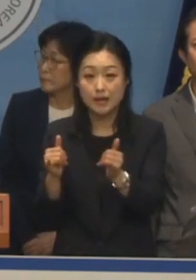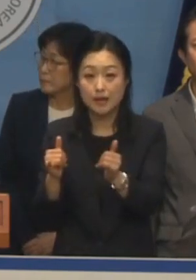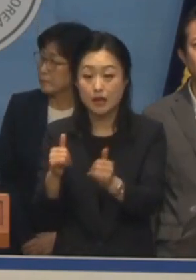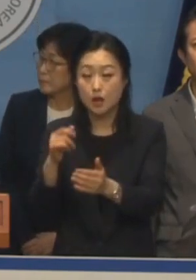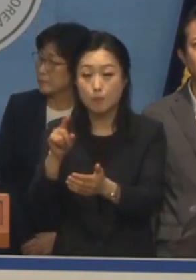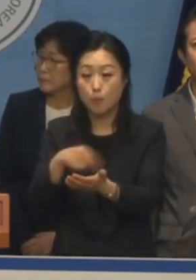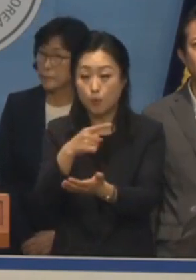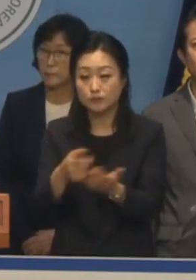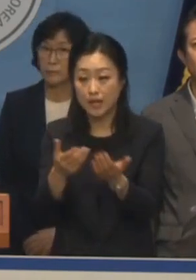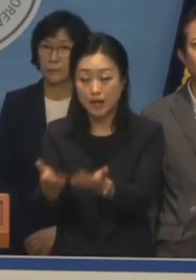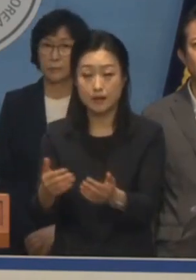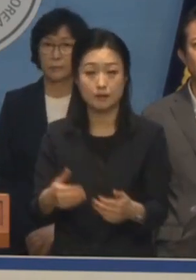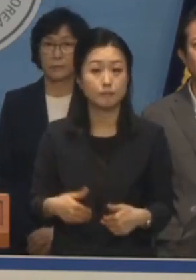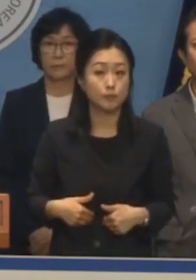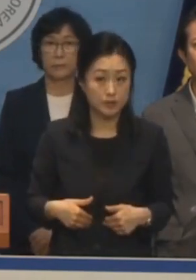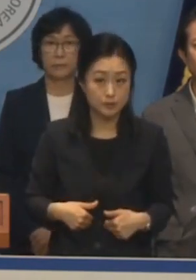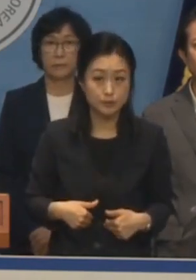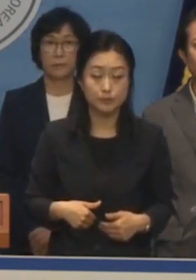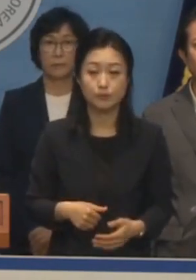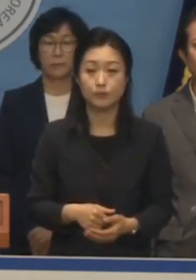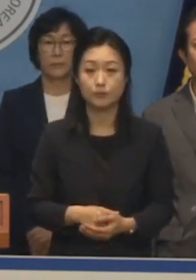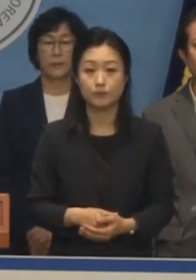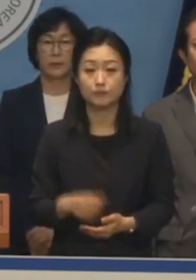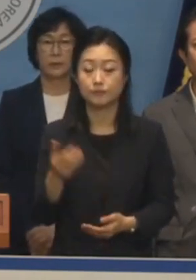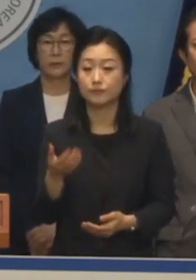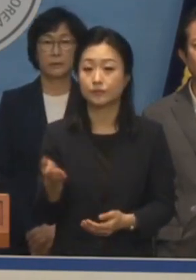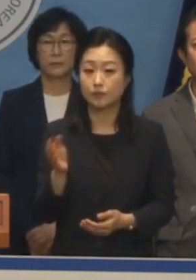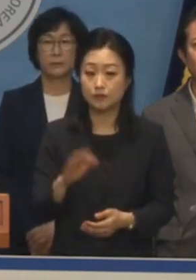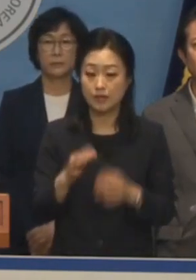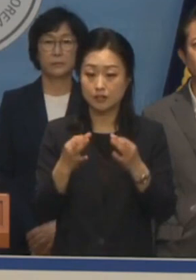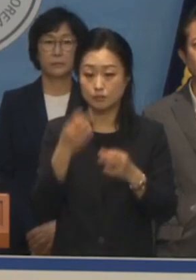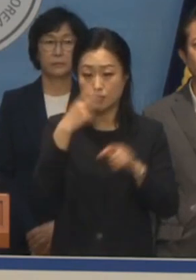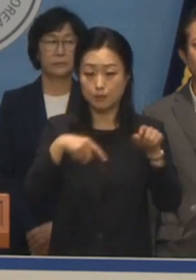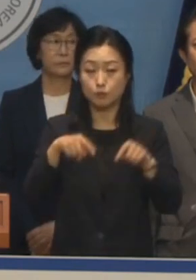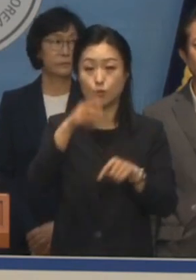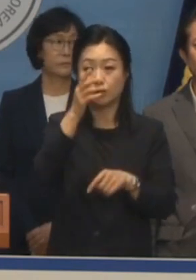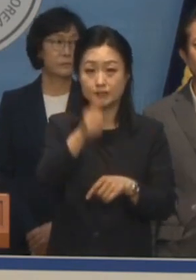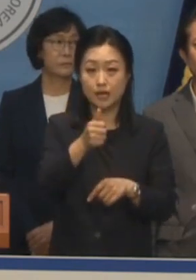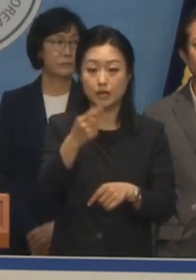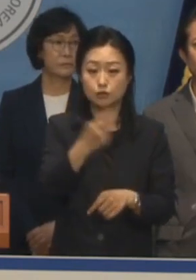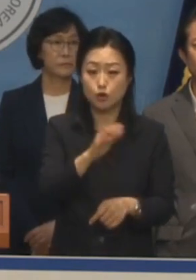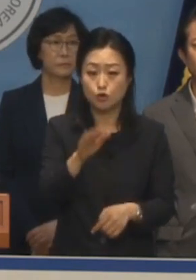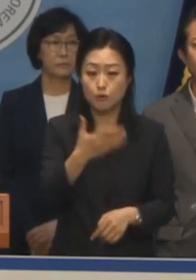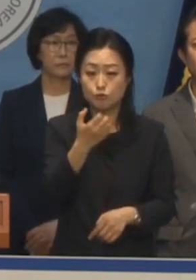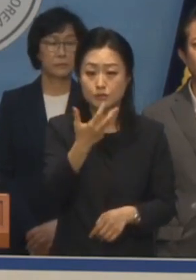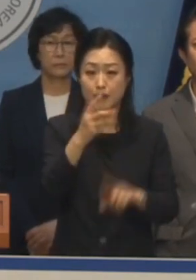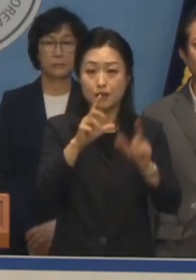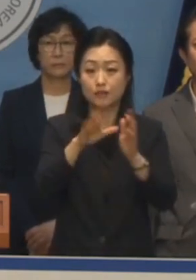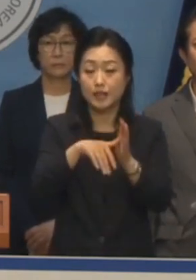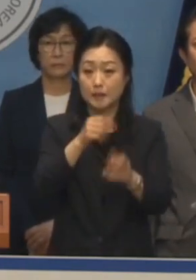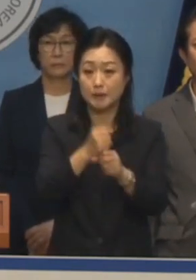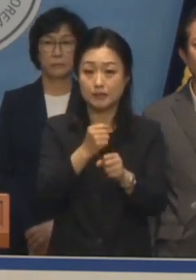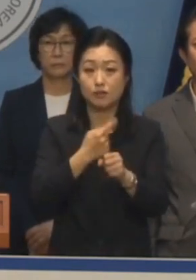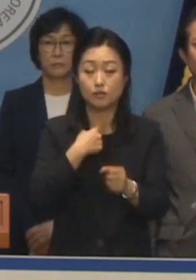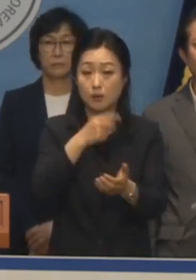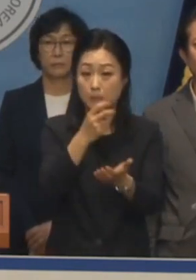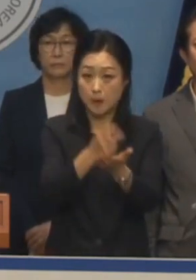보상이 있어야 되는 것 아닙니까? 그런데 금감원장은 1998년에 만든